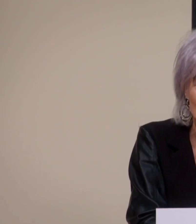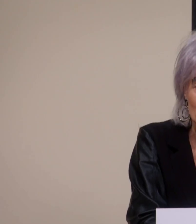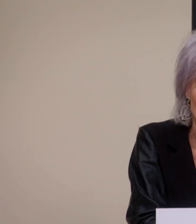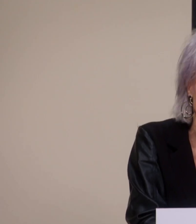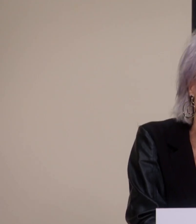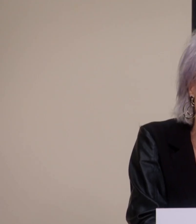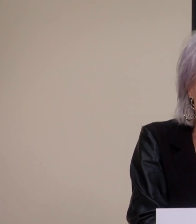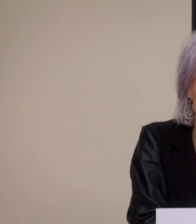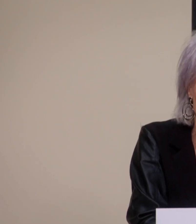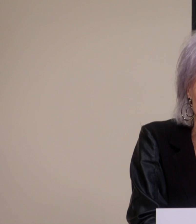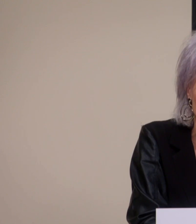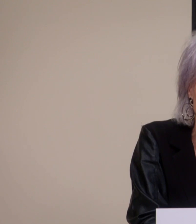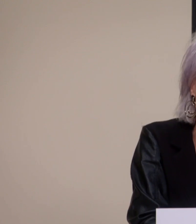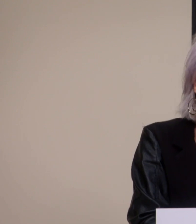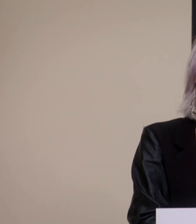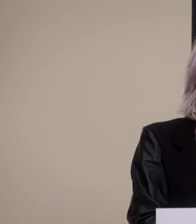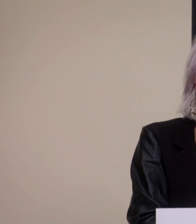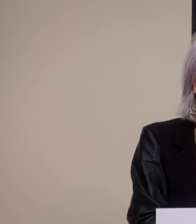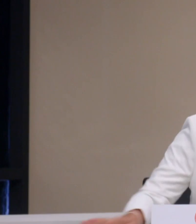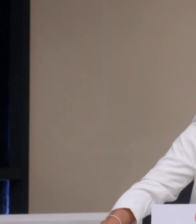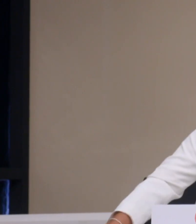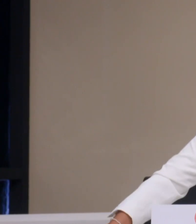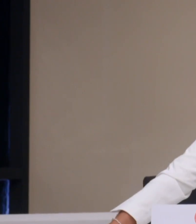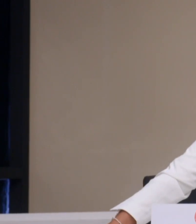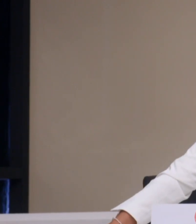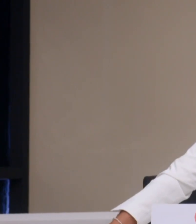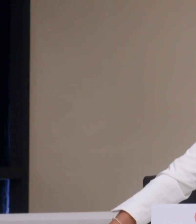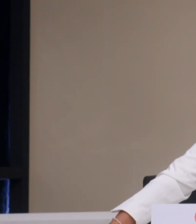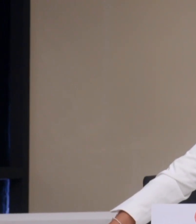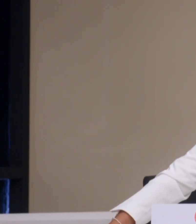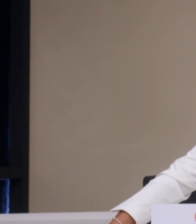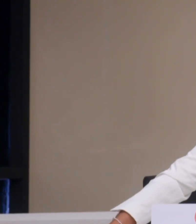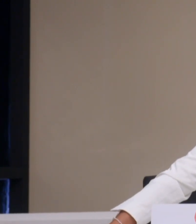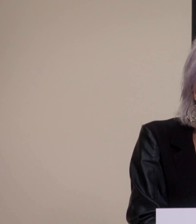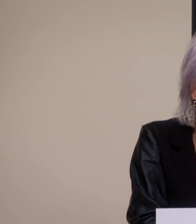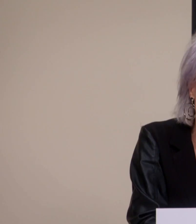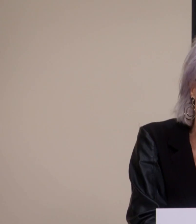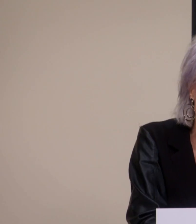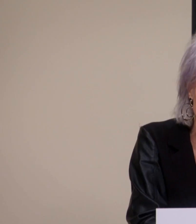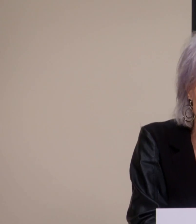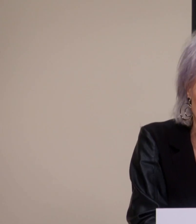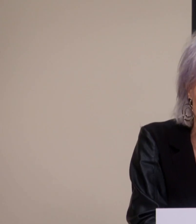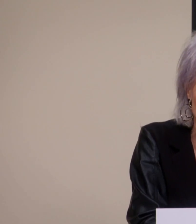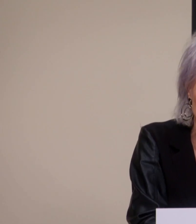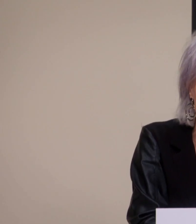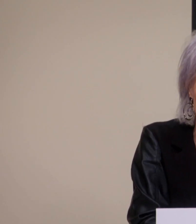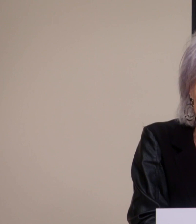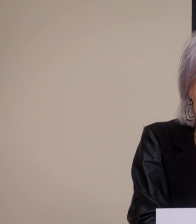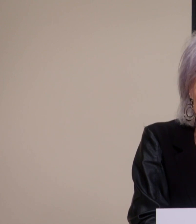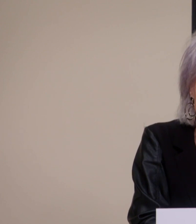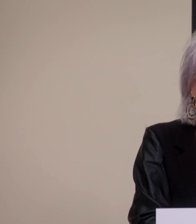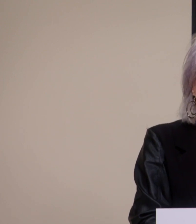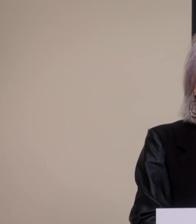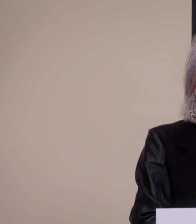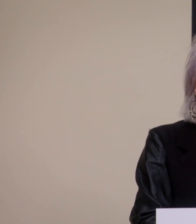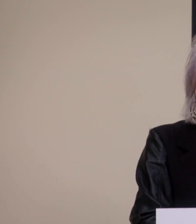wij tot op heden geen uitsluitsel over geven. Hoezo niet? Waarom niet? U bent toch de expert? Het is op dit moment voor ons onmogelijk om daar een uitspraak